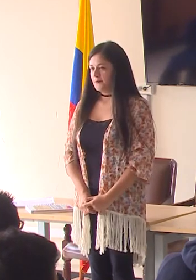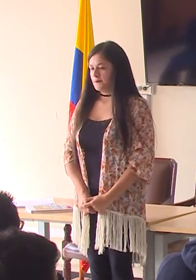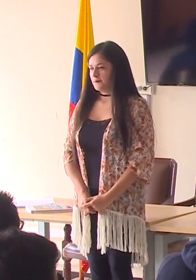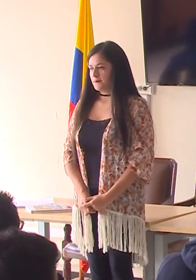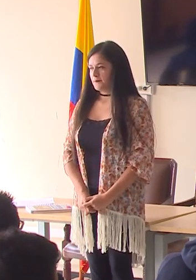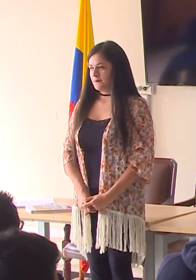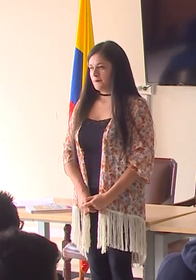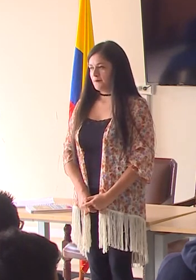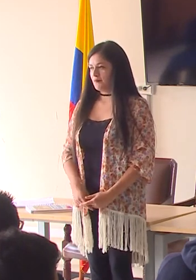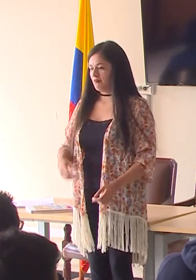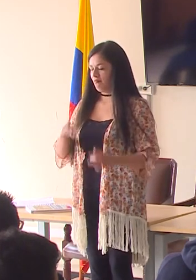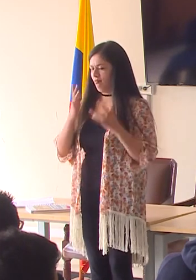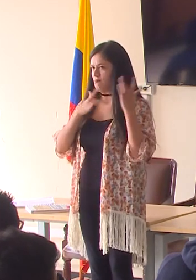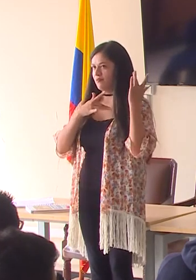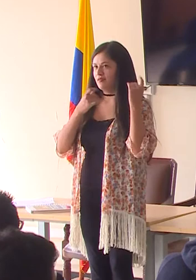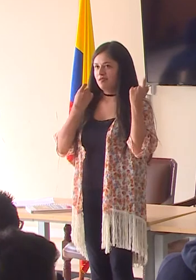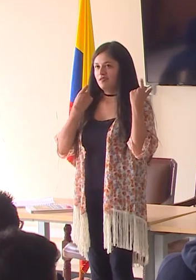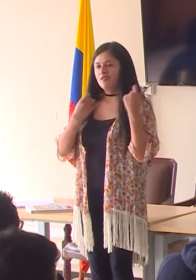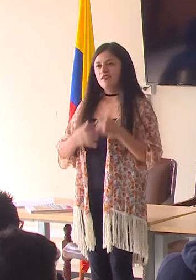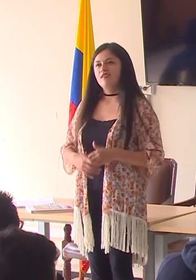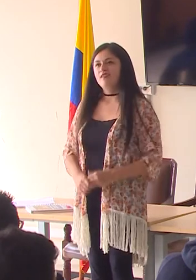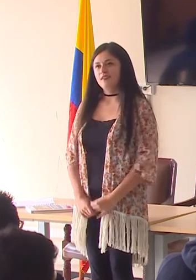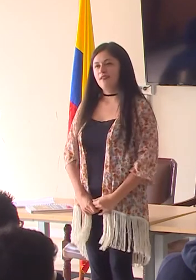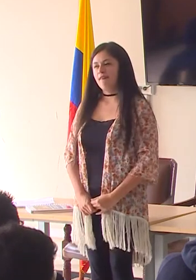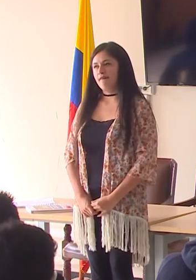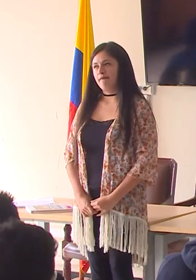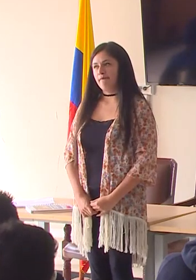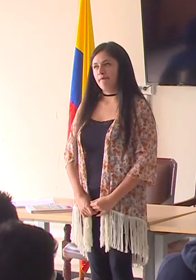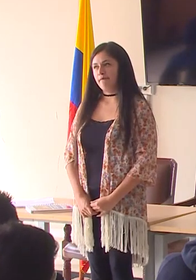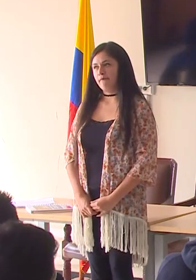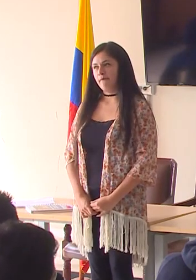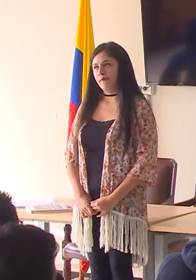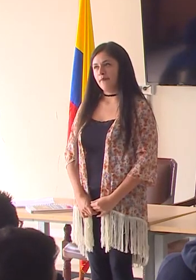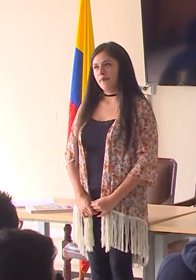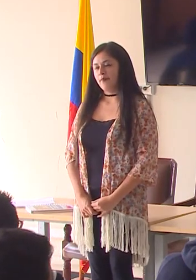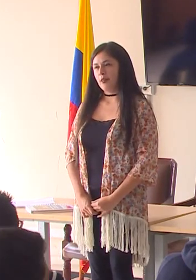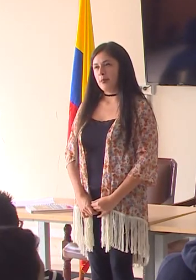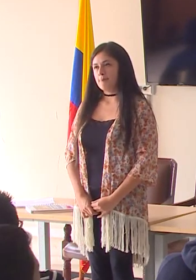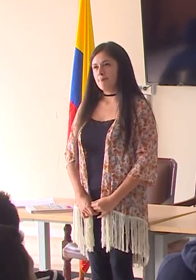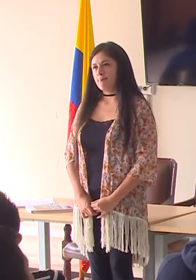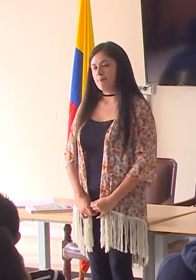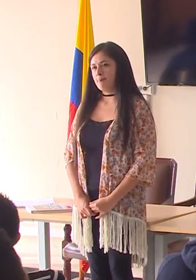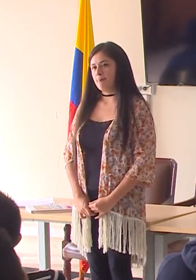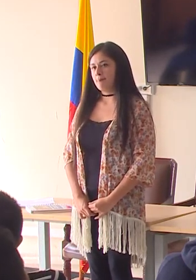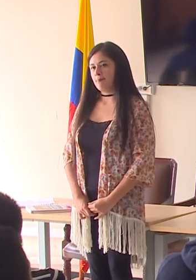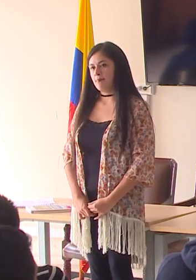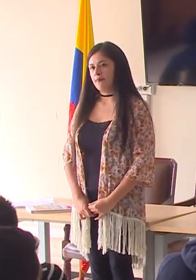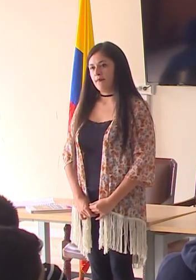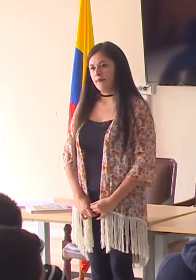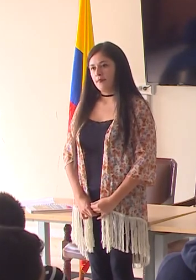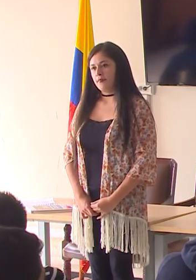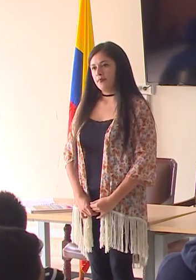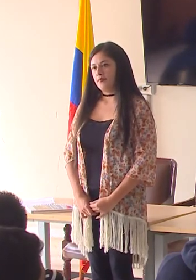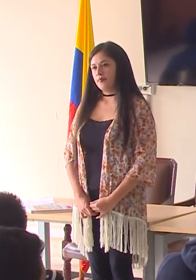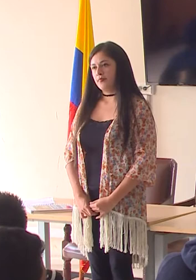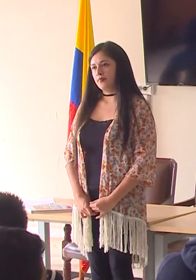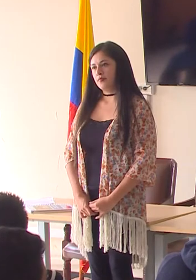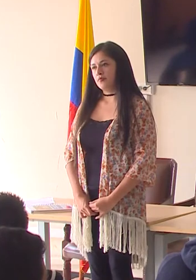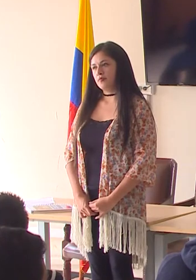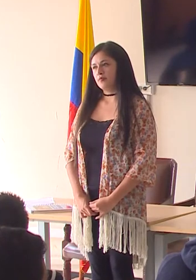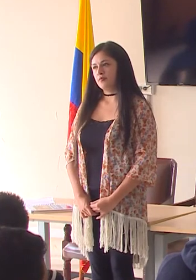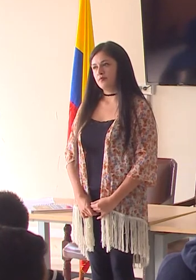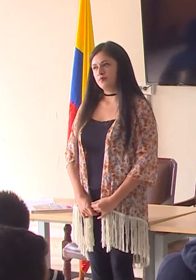y el tema de gestión democrática del riesgo digamos termina siendo fundamental porque gran parte digamos de los recursos que el